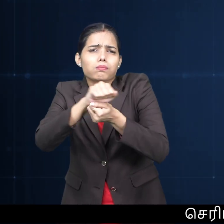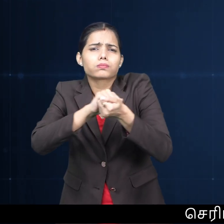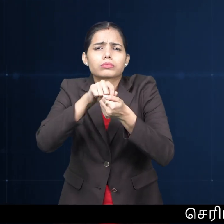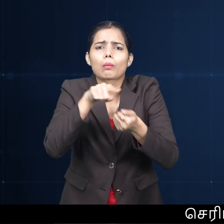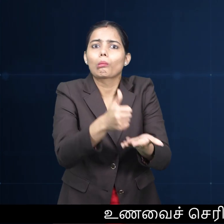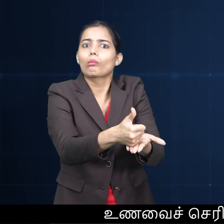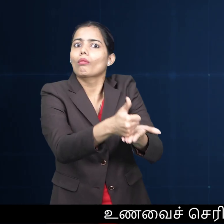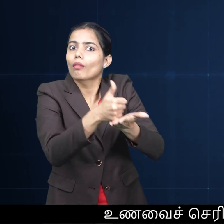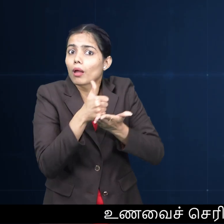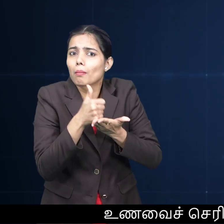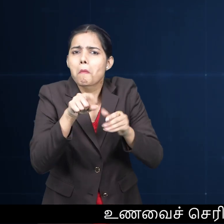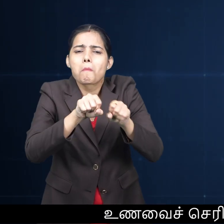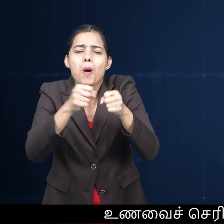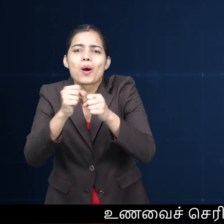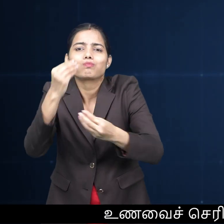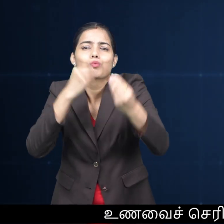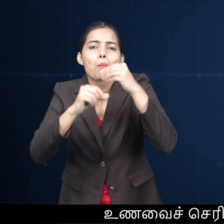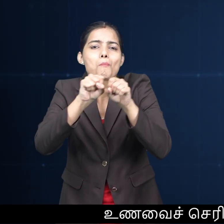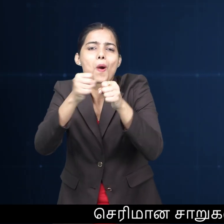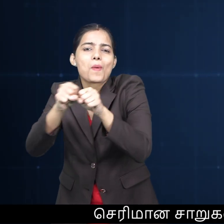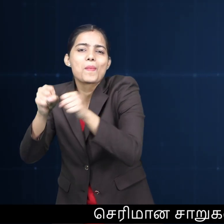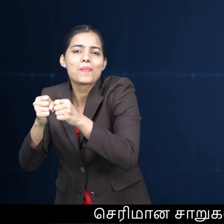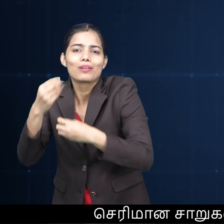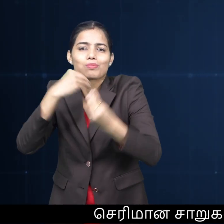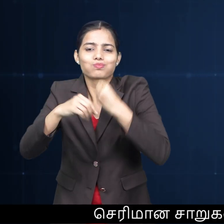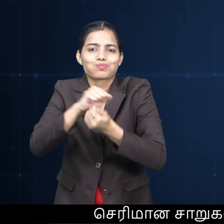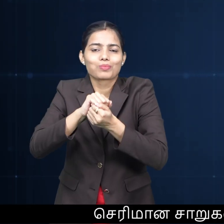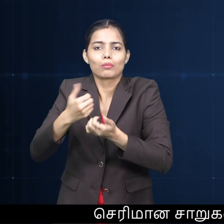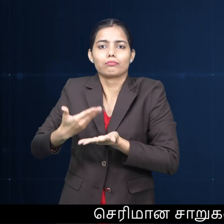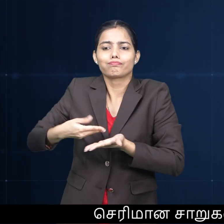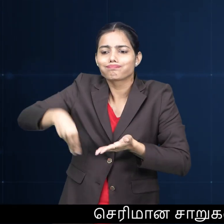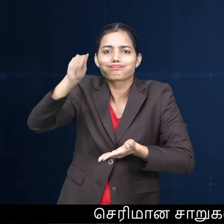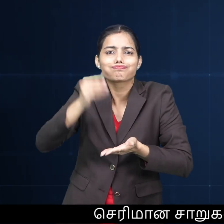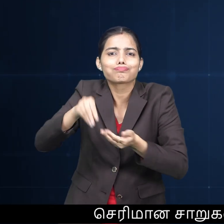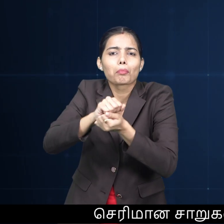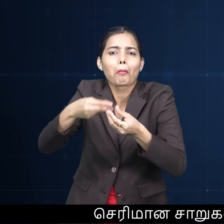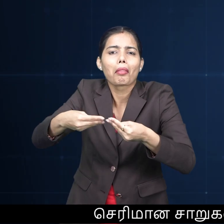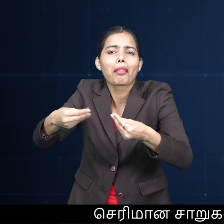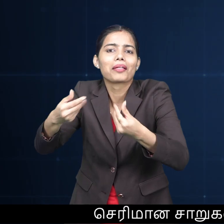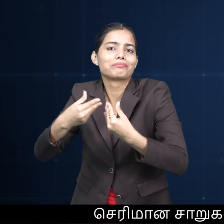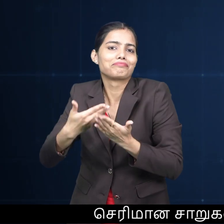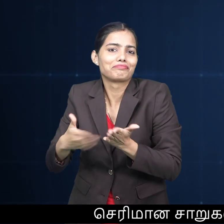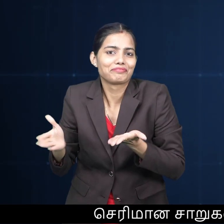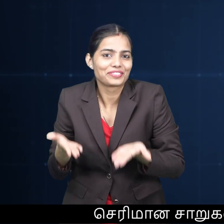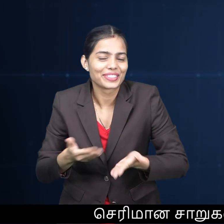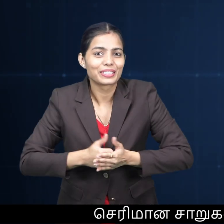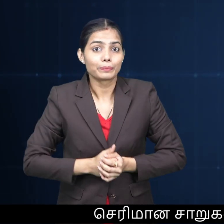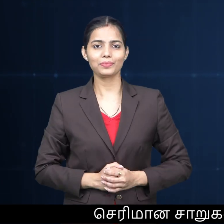செரிமான சுரபிகள் செரிமான சாறுகளை வெளியிடுவதின் மூலம் உணவை உடைக்க உதவுகிறது.